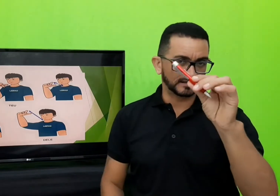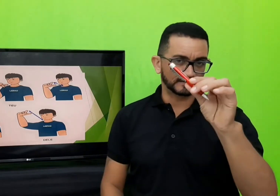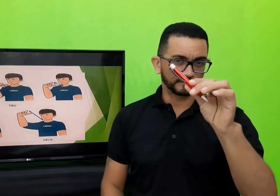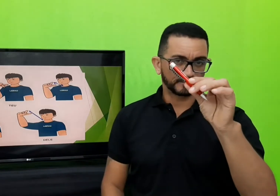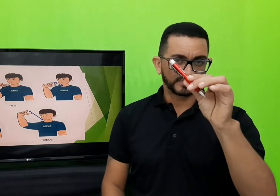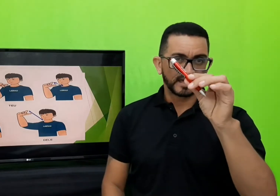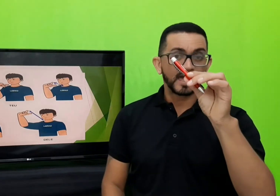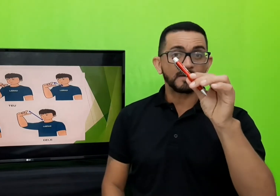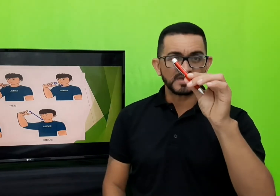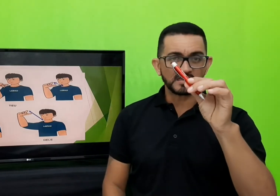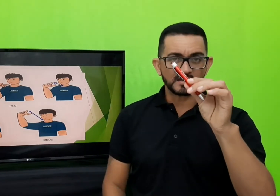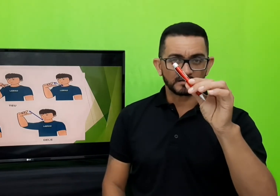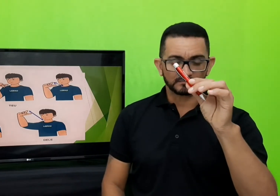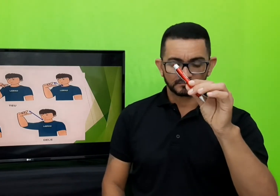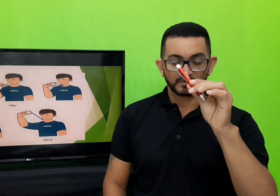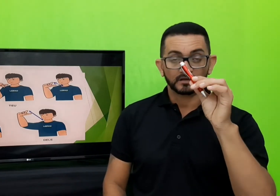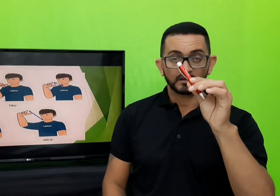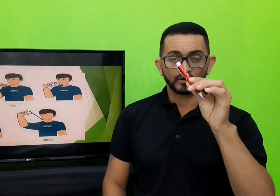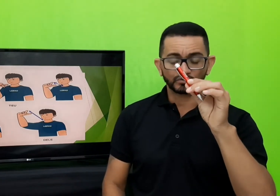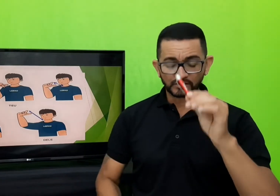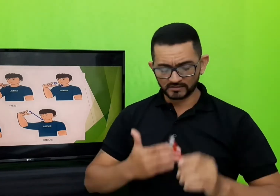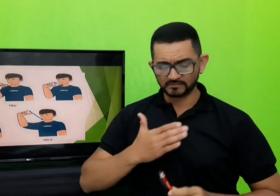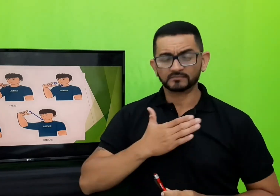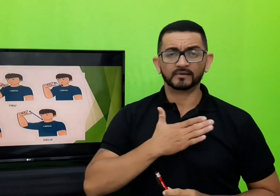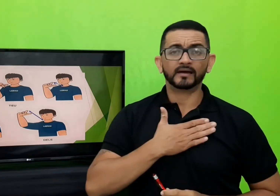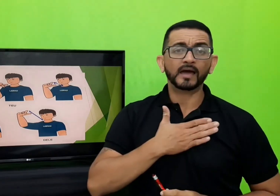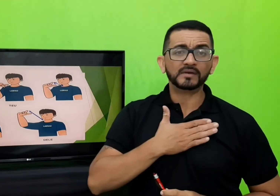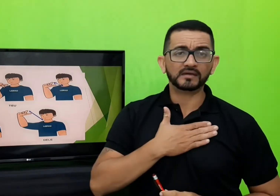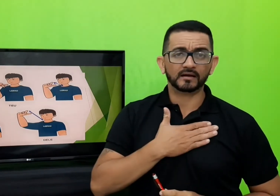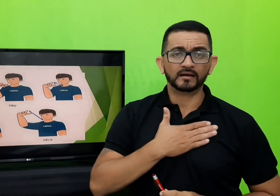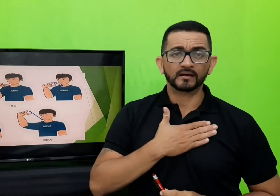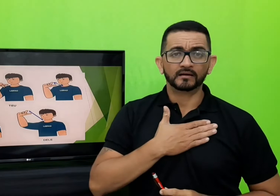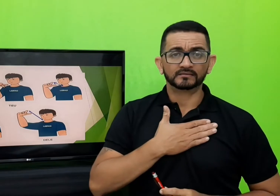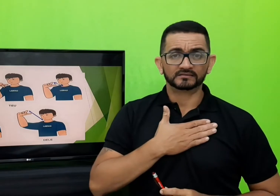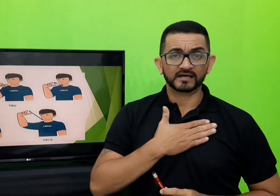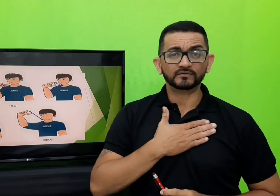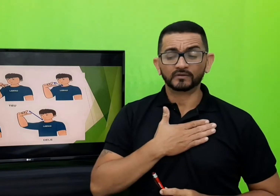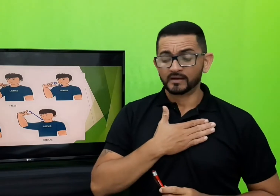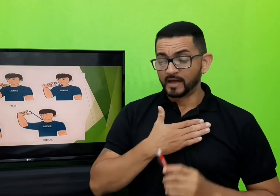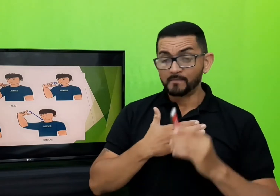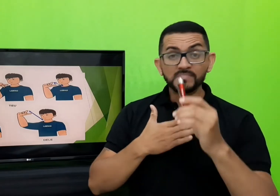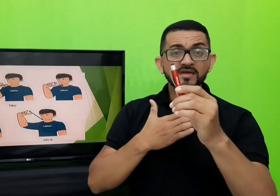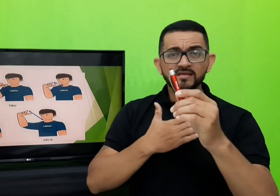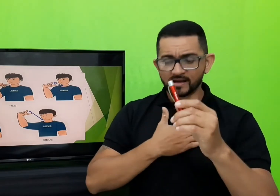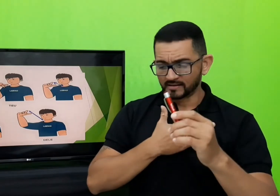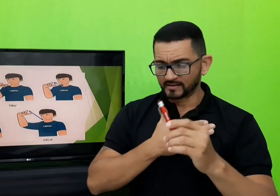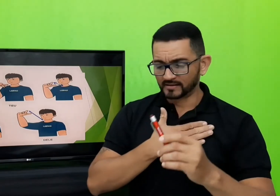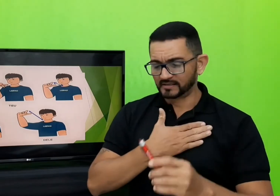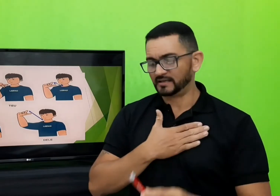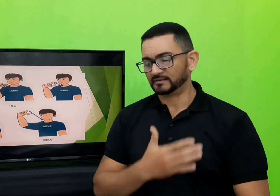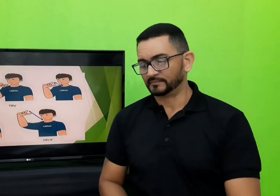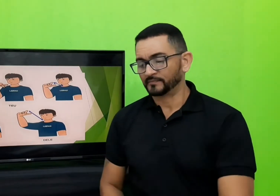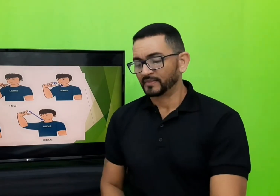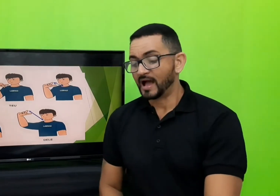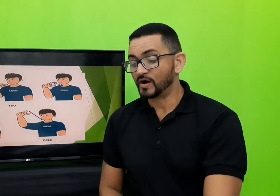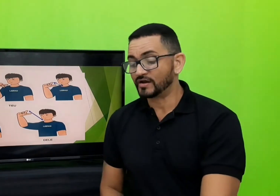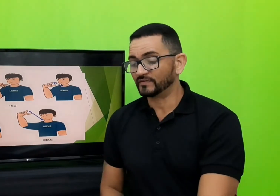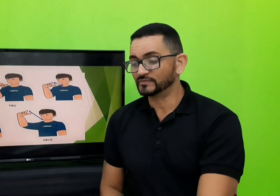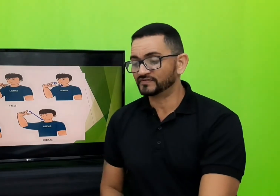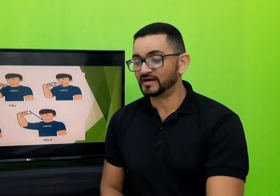caneta é minha, eu utilizo é minha, certo? É minha caneta. Agora vamos